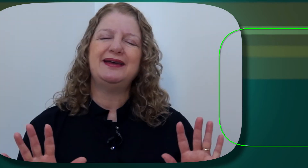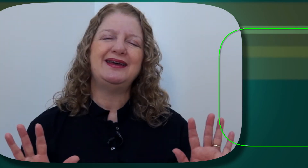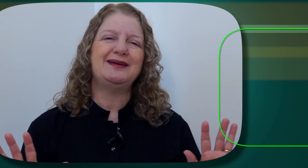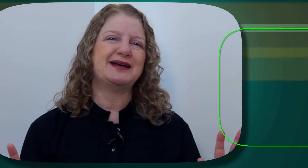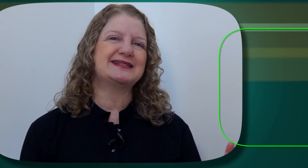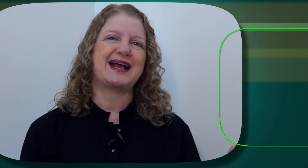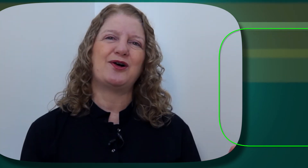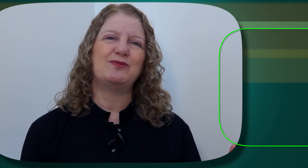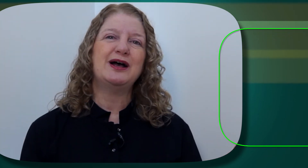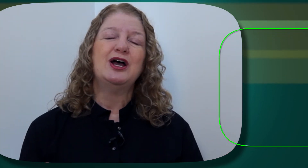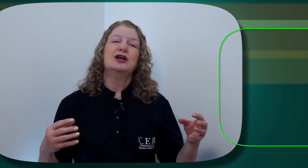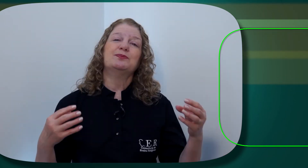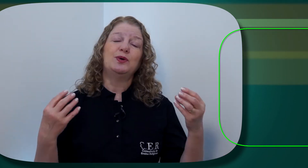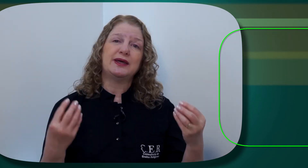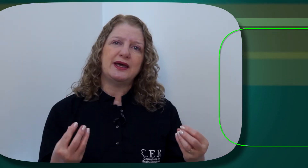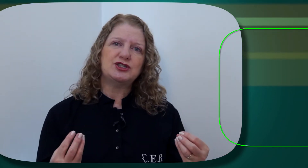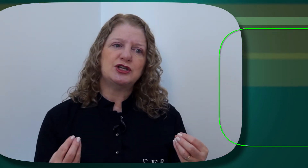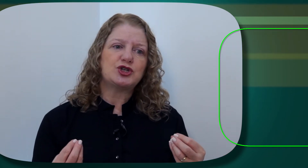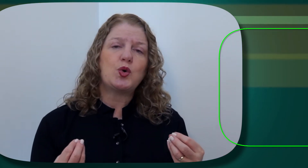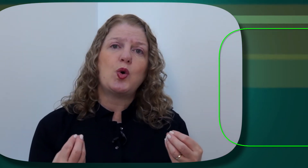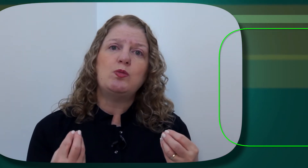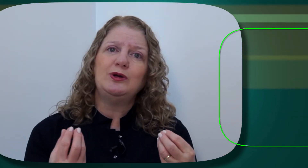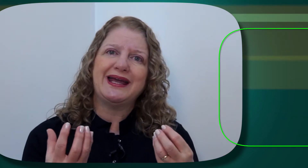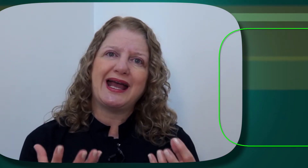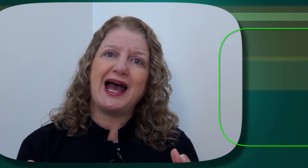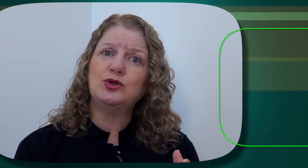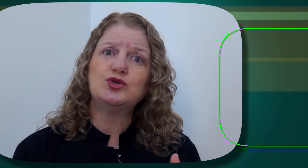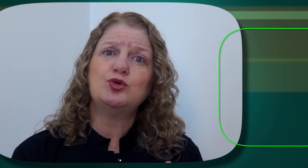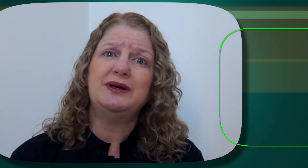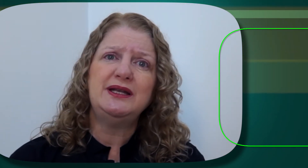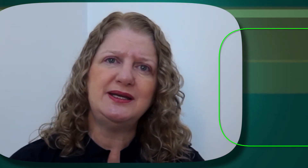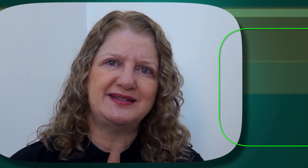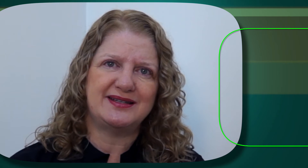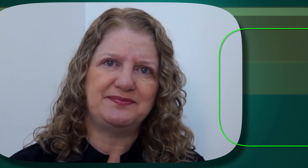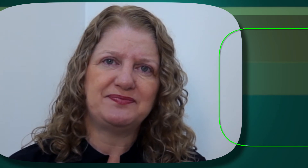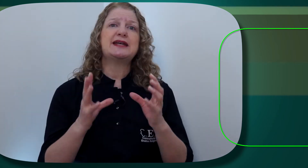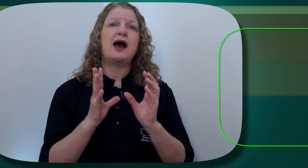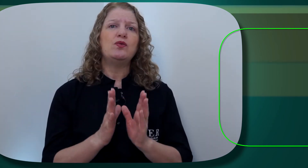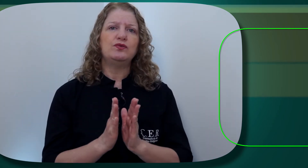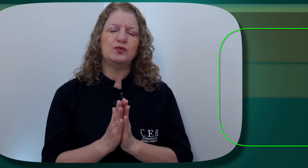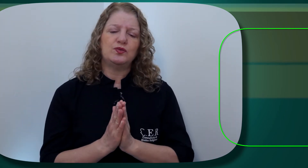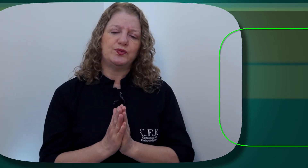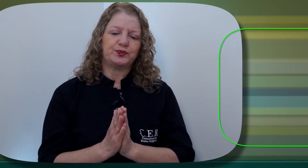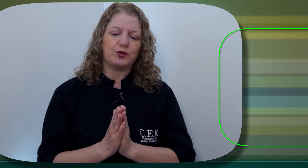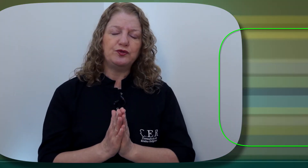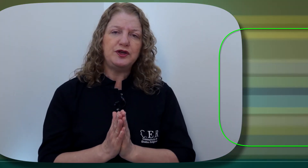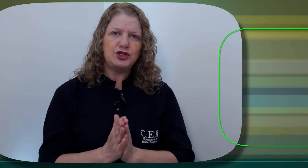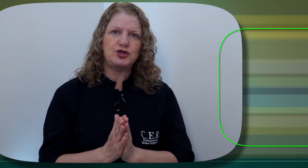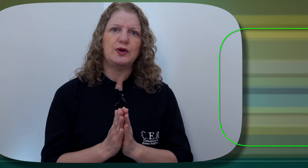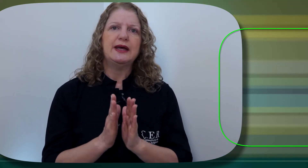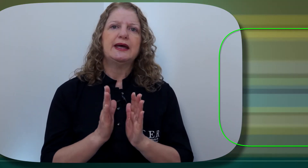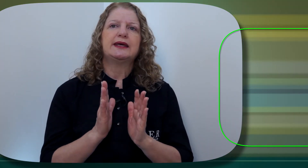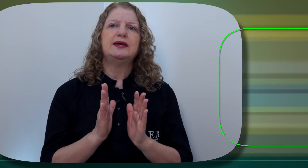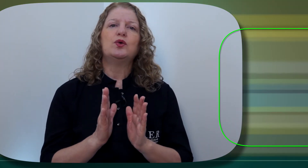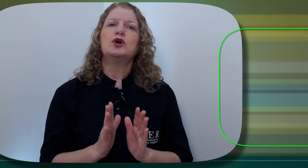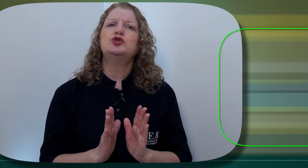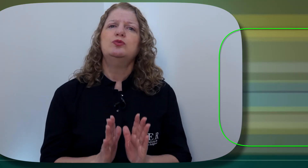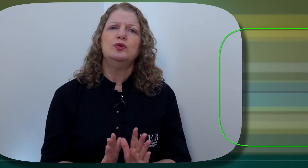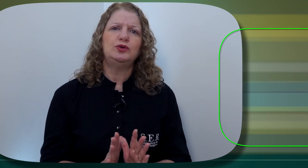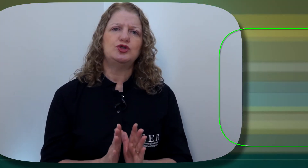bem mais calma. Porque, gente, comunicar nos humaniza. Há um vídeo que eu gosto muito de